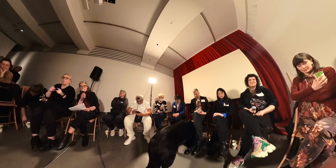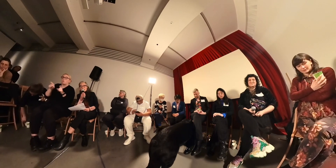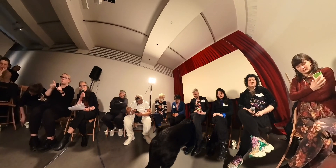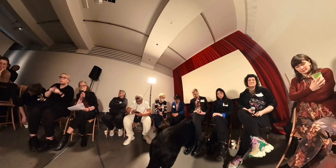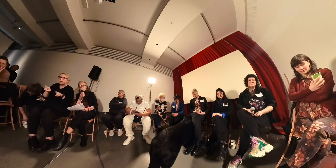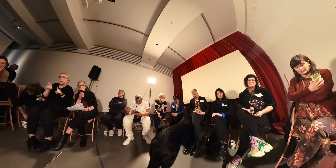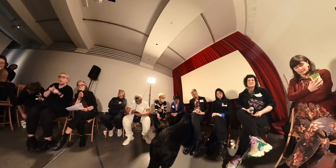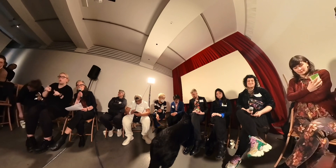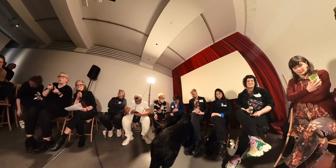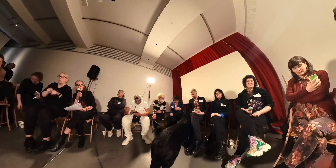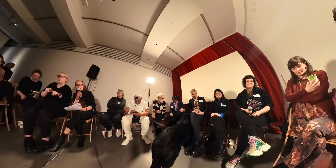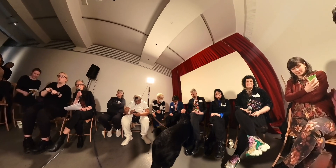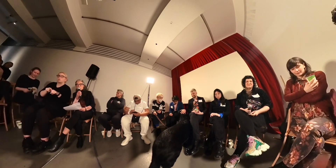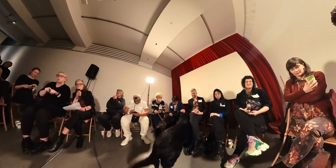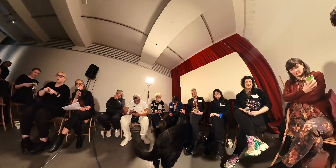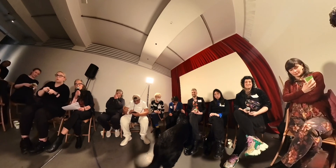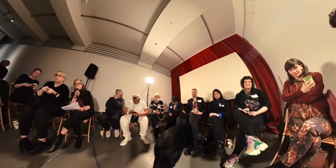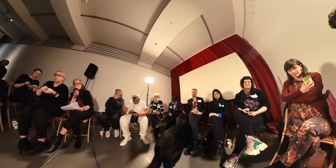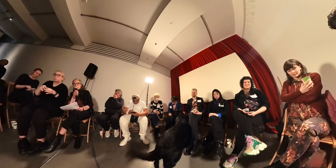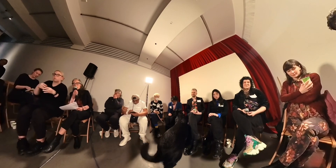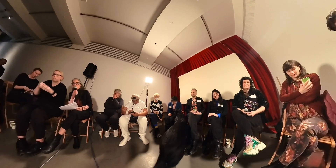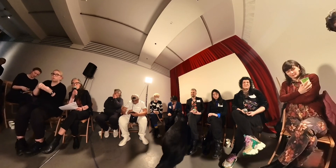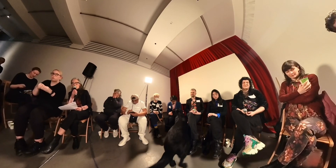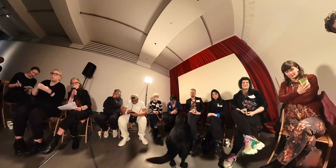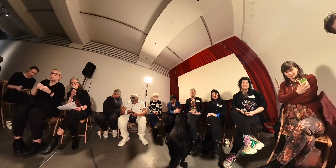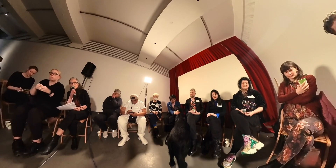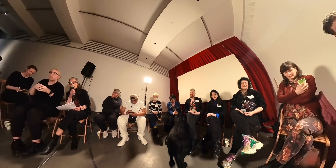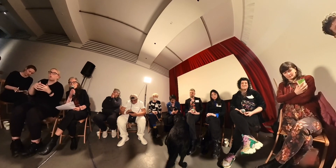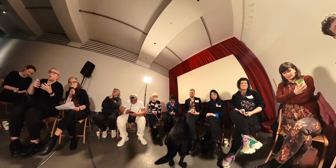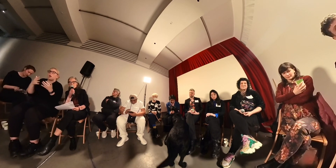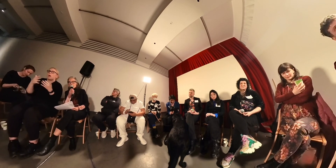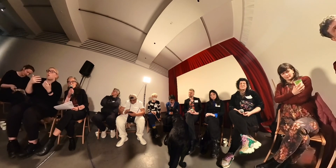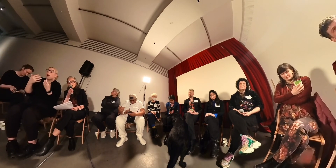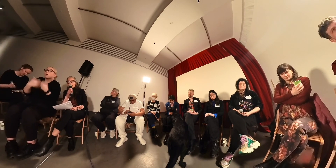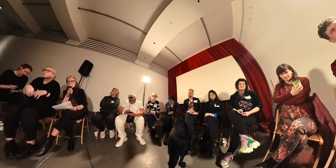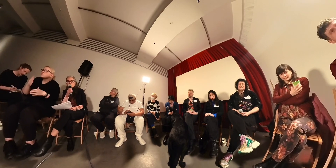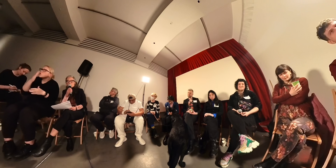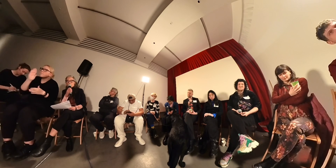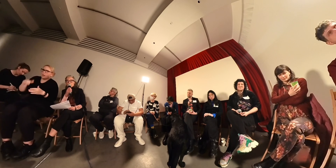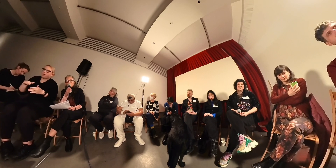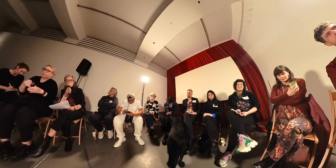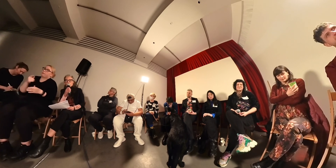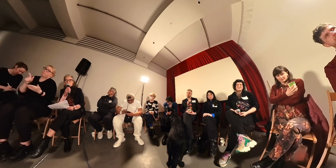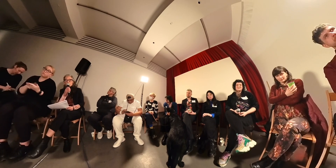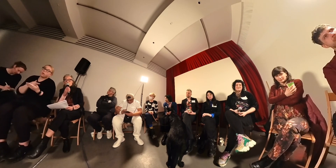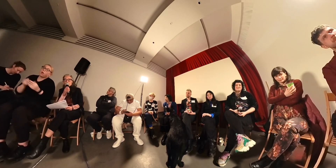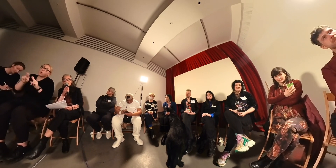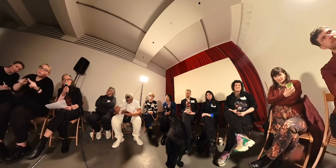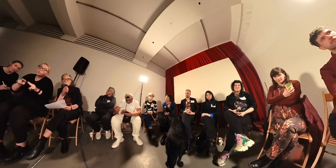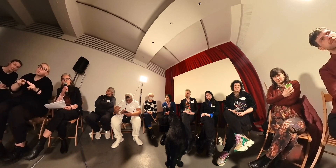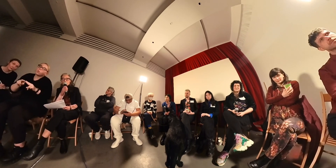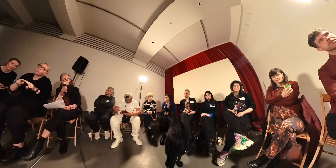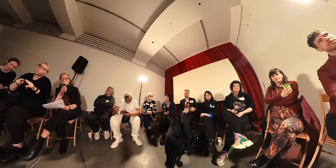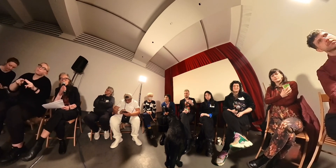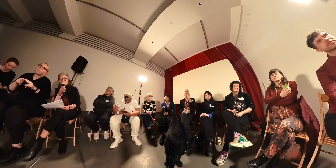taky vlastně schematicky, jako že to je něco automaticky jakoby špatného, ale vlastně dá se využít ten jeho